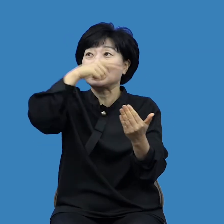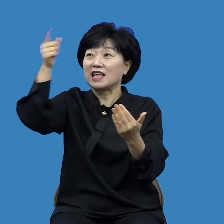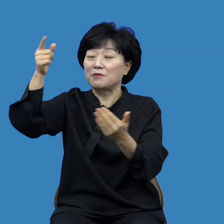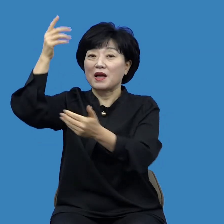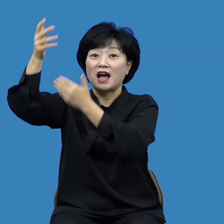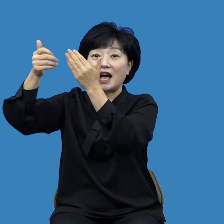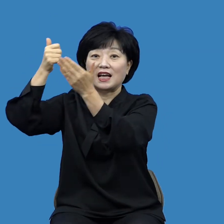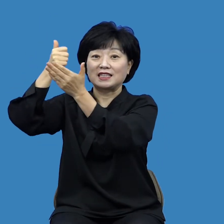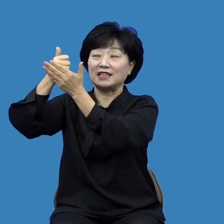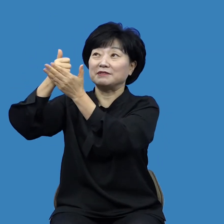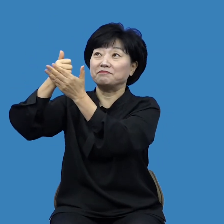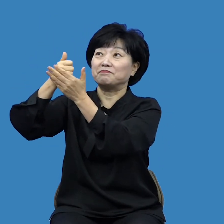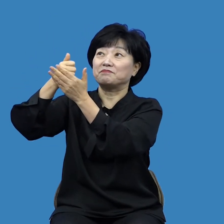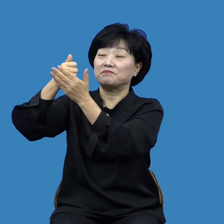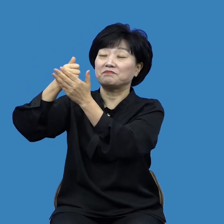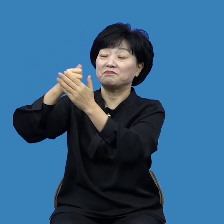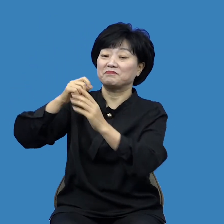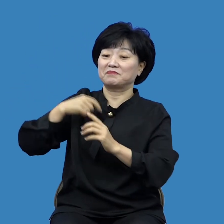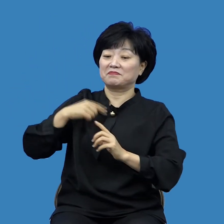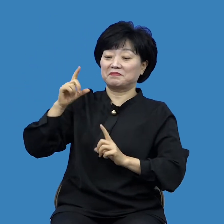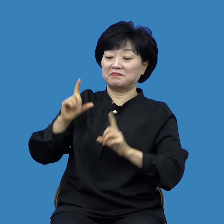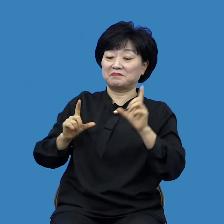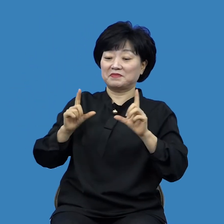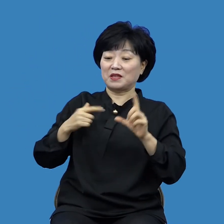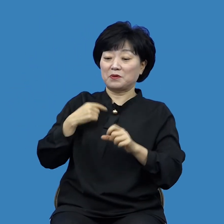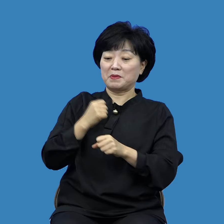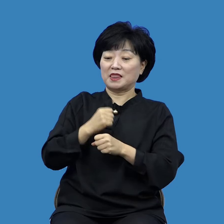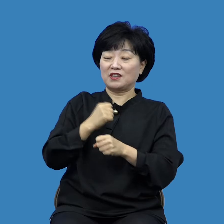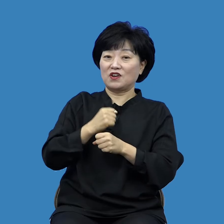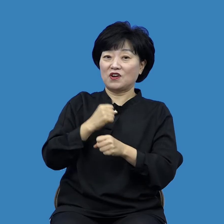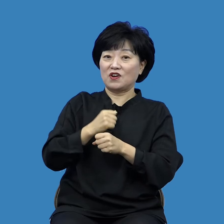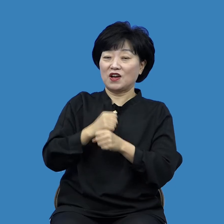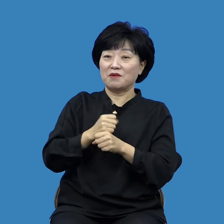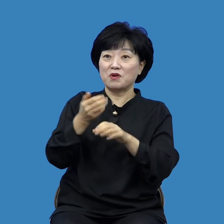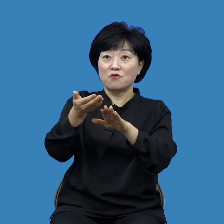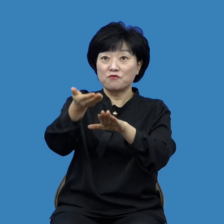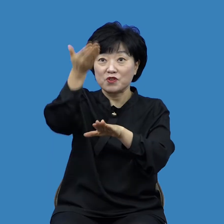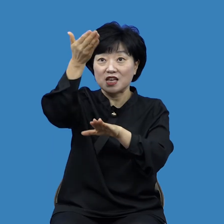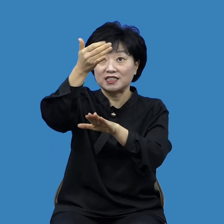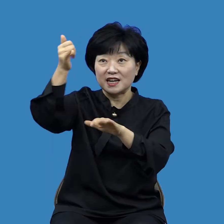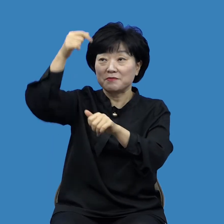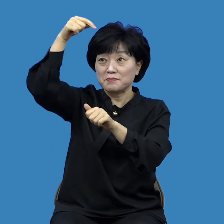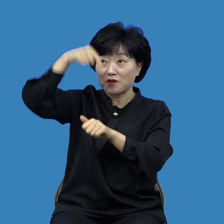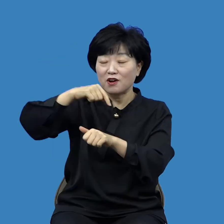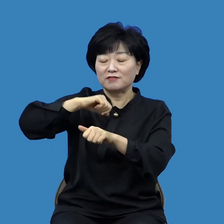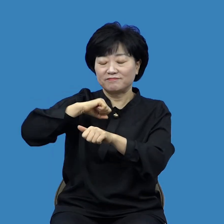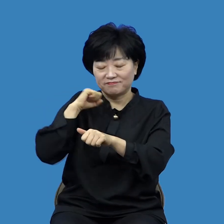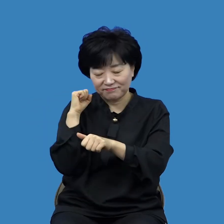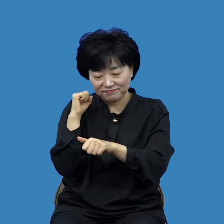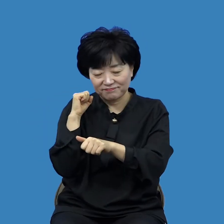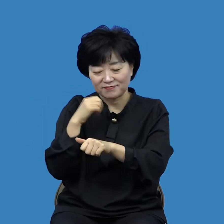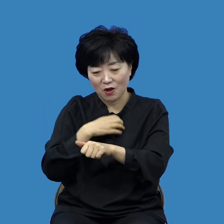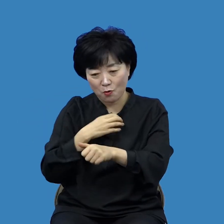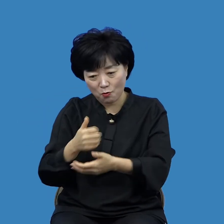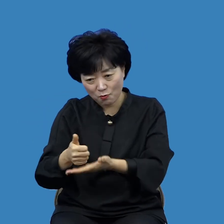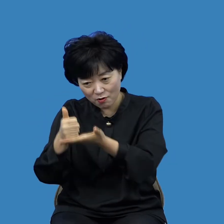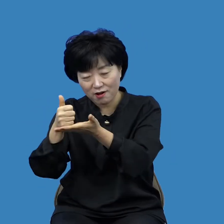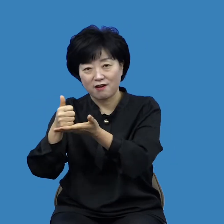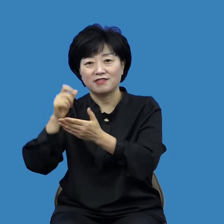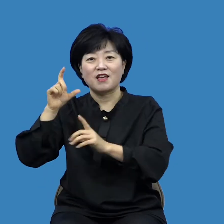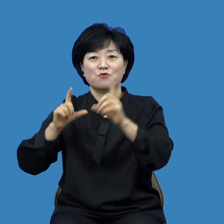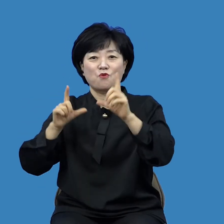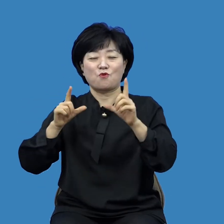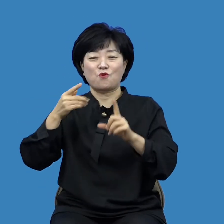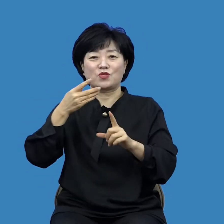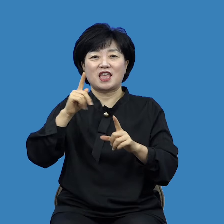어떤 태도가 형성되는데 어떤 태도가 형성돼요? 윗사람들을 공경하고 순종하는 태도가 형성이 돼요. 그럼 이것이 결국